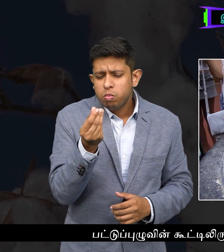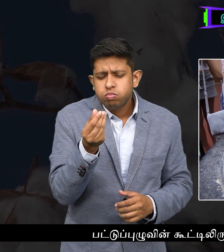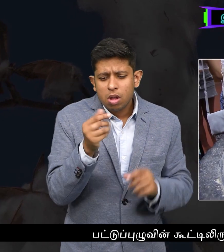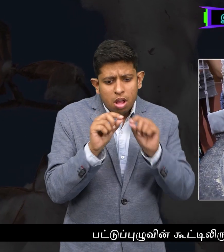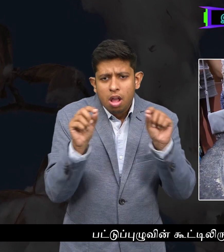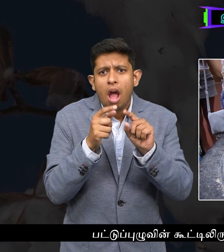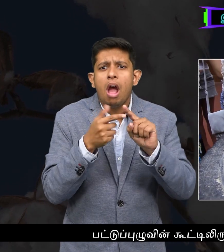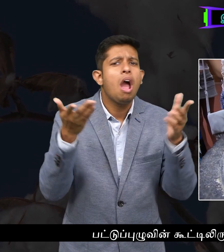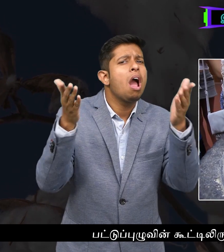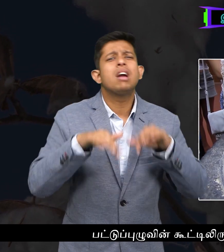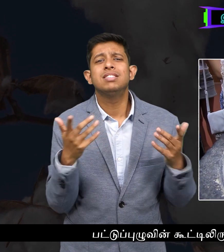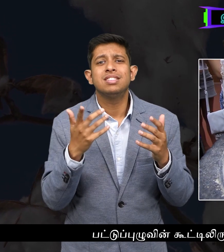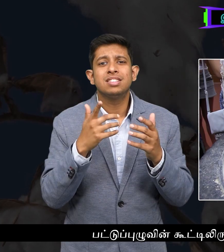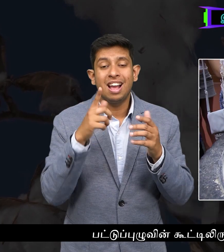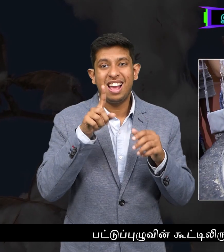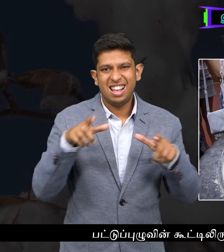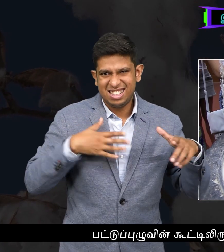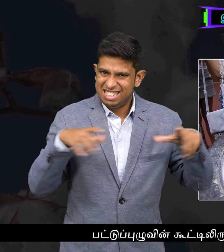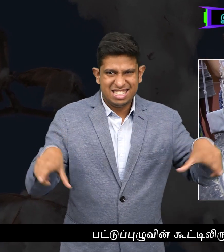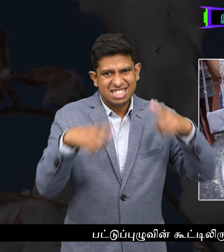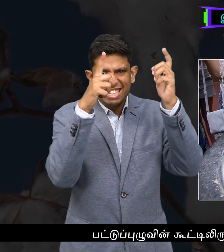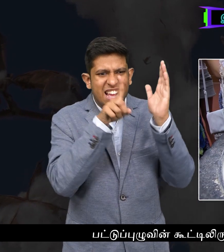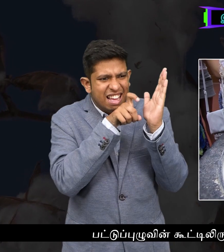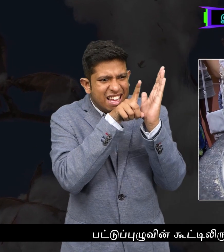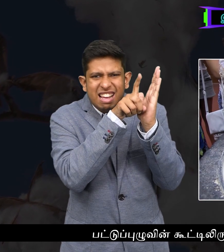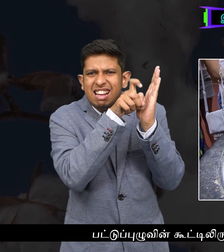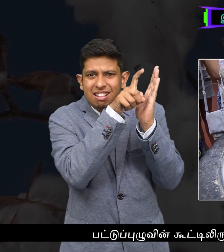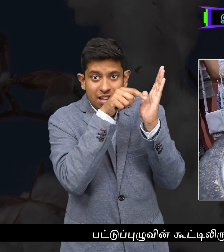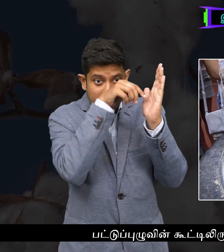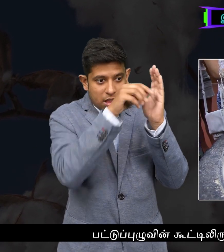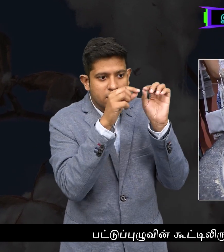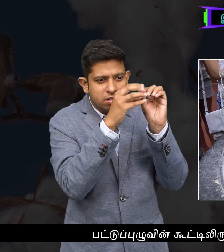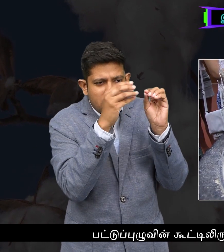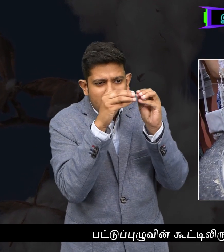பட்டுப்புழுவின் கூட்டிலிருந்து பட்டு நார் எடுக்கப்படுகிறது.